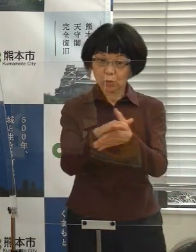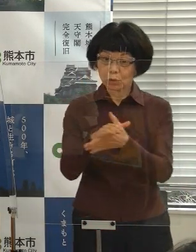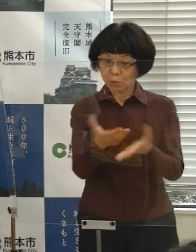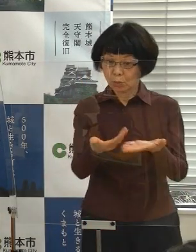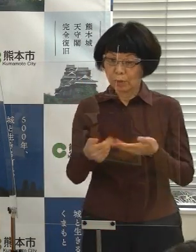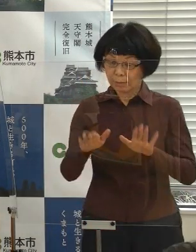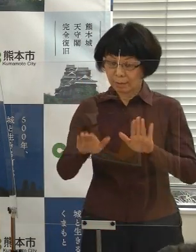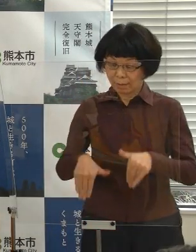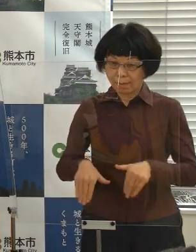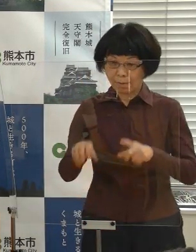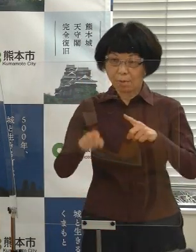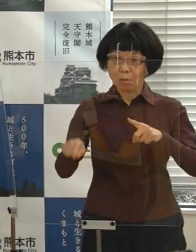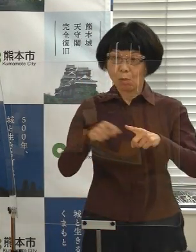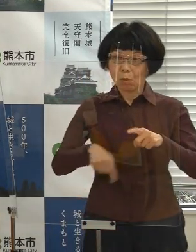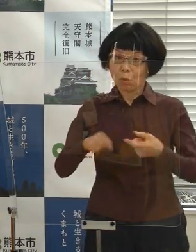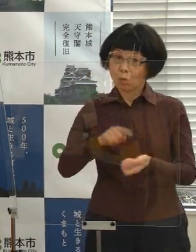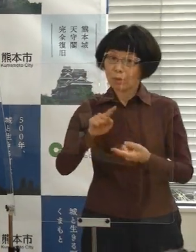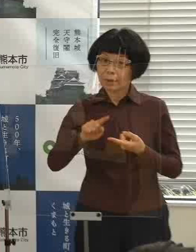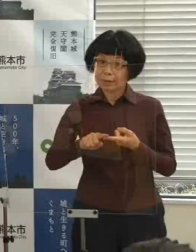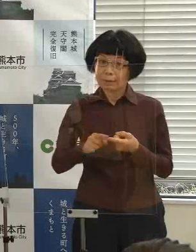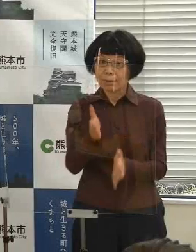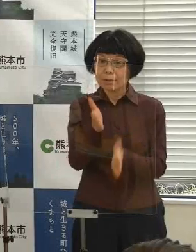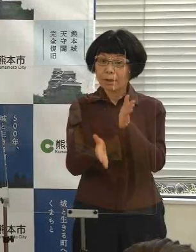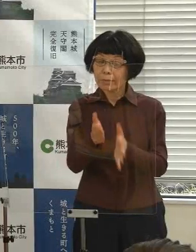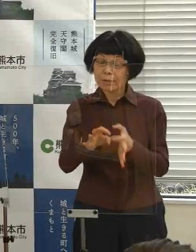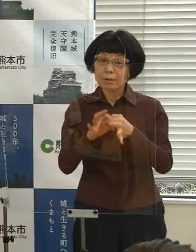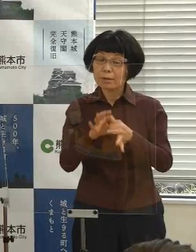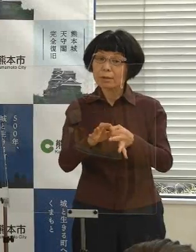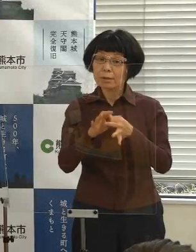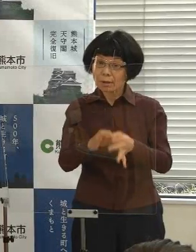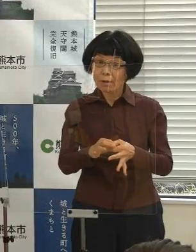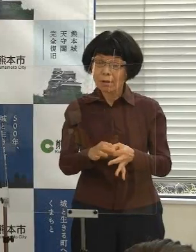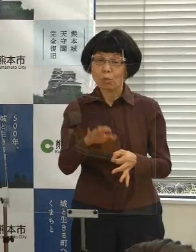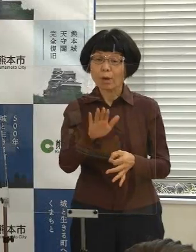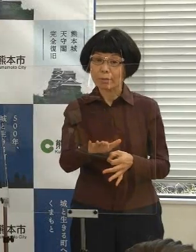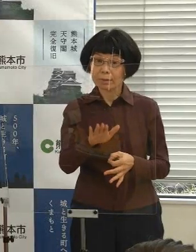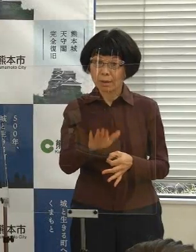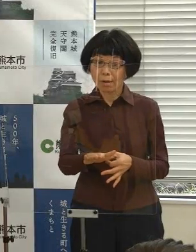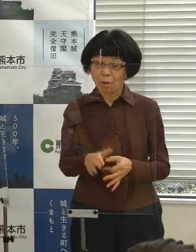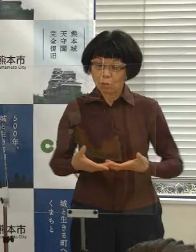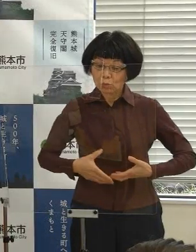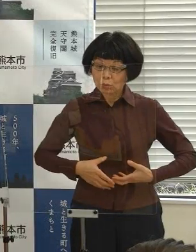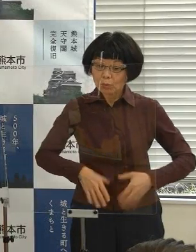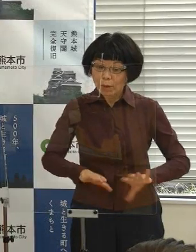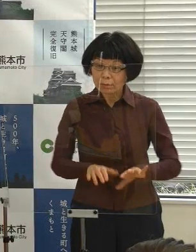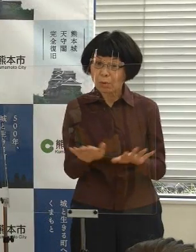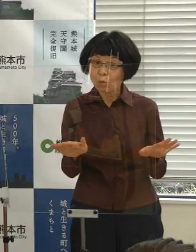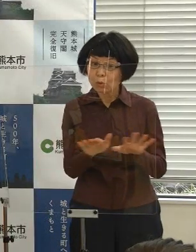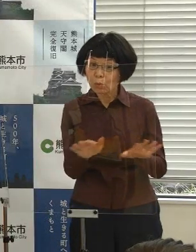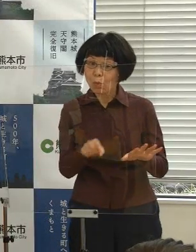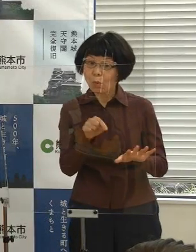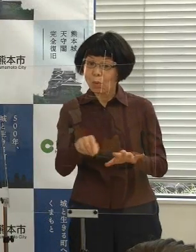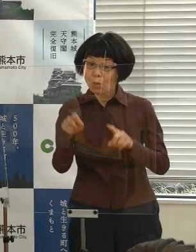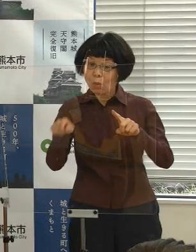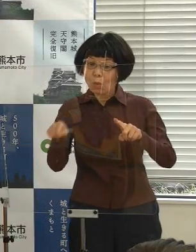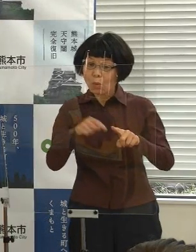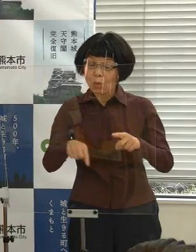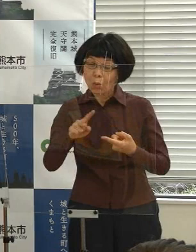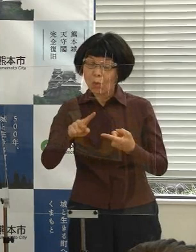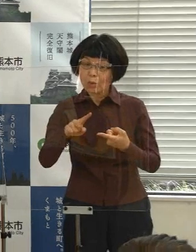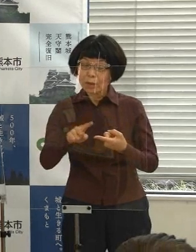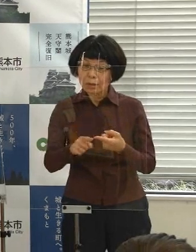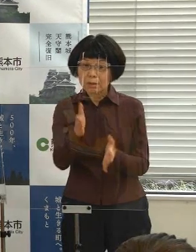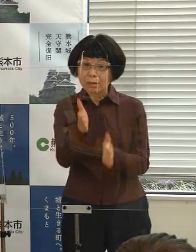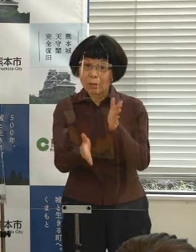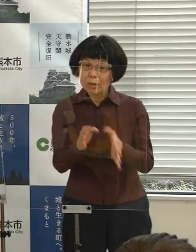が、現状その生まれたお子さんに対しての公的サービスができるかどうかというのは身元が